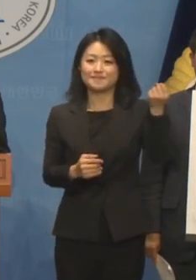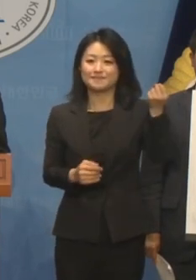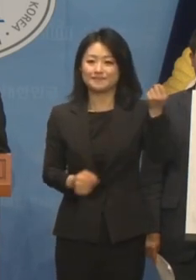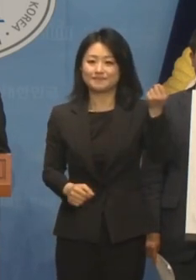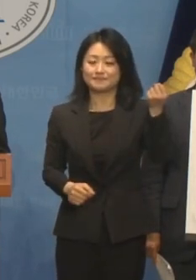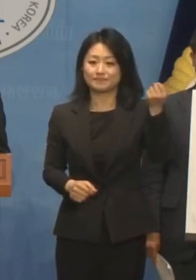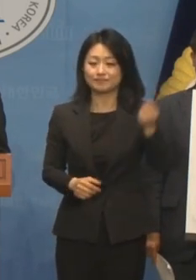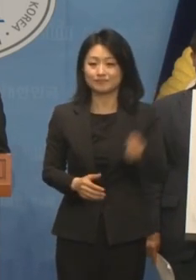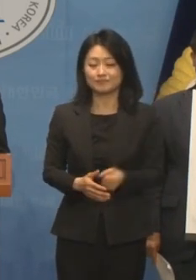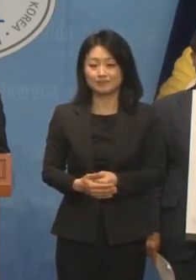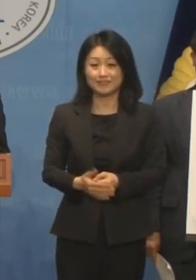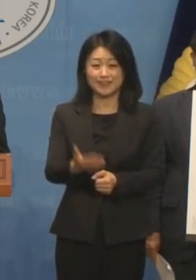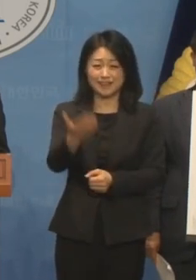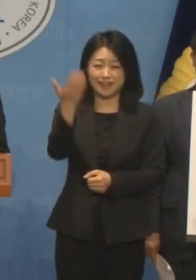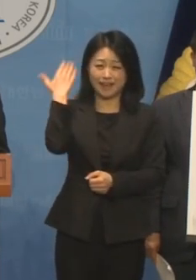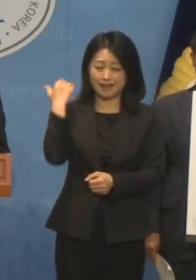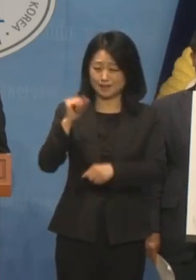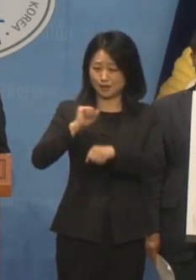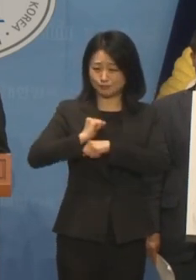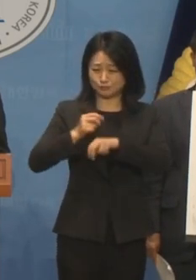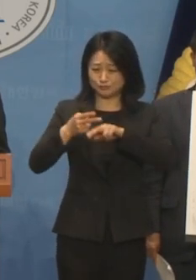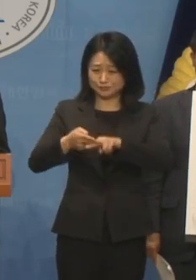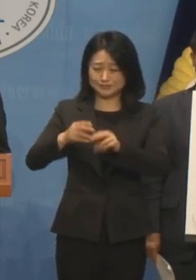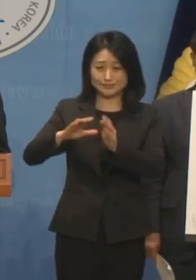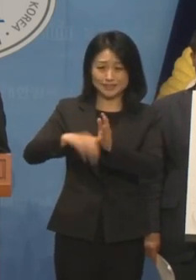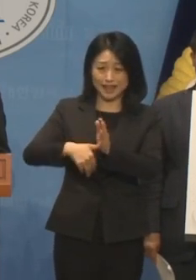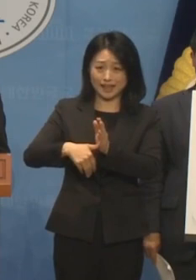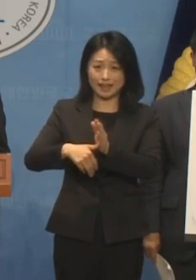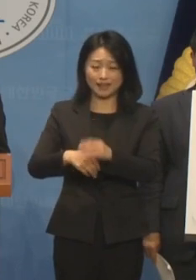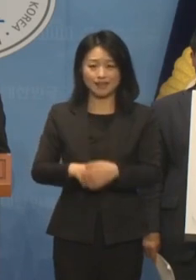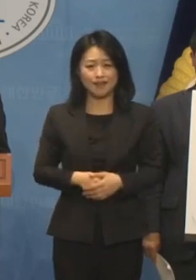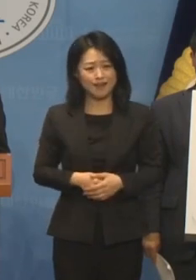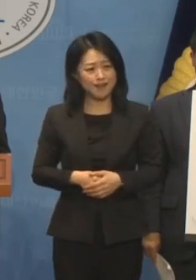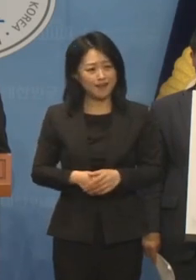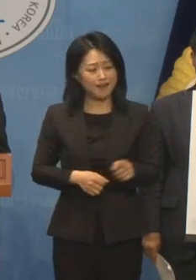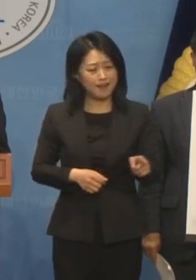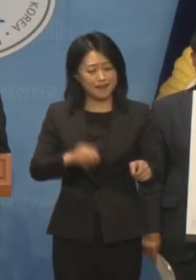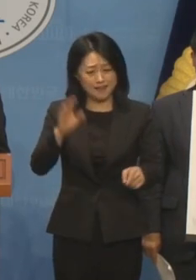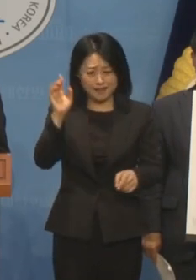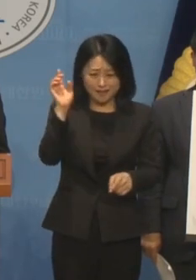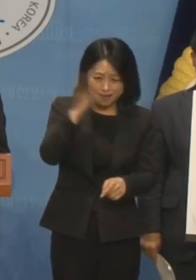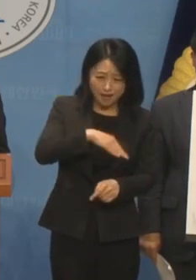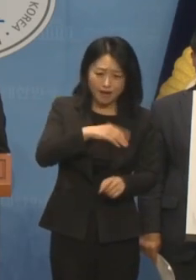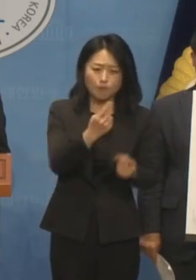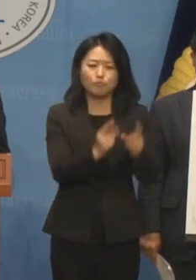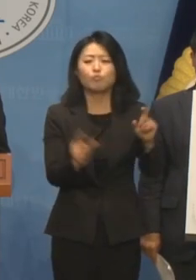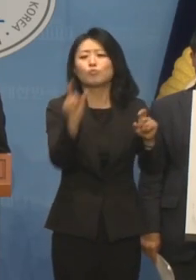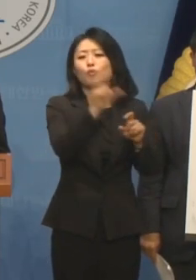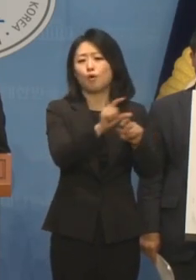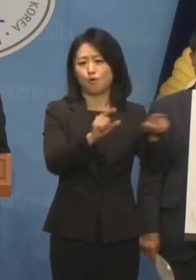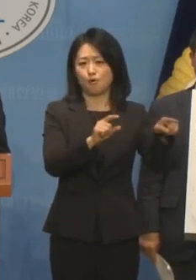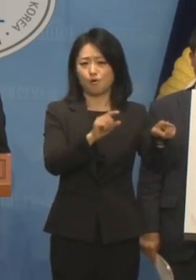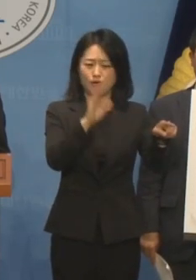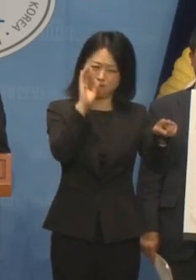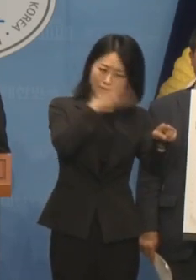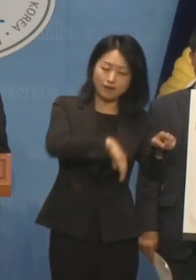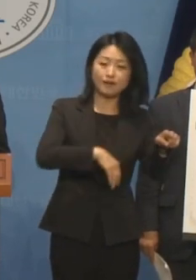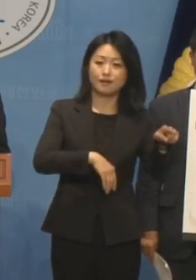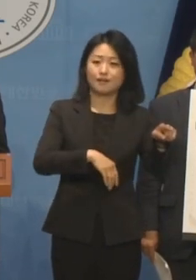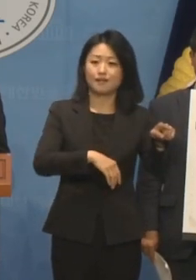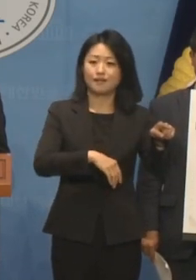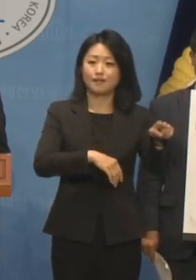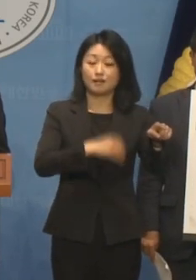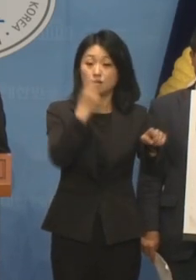군부 독재를 포함한 그 어떤 정권도 이렇게 타락하진 않았습니다. 제 아무리